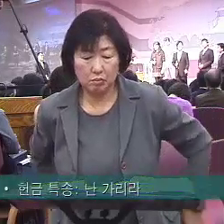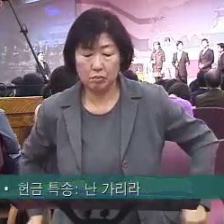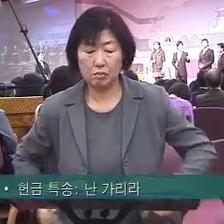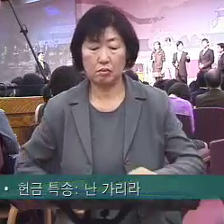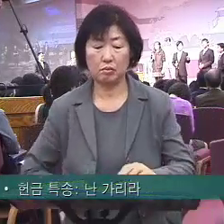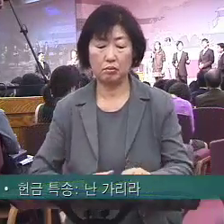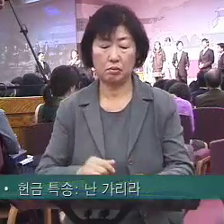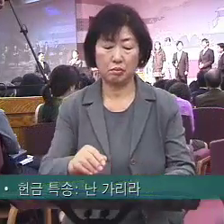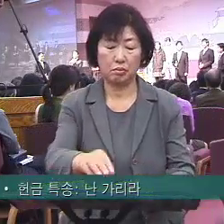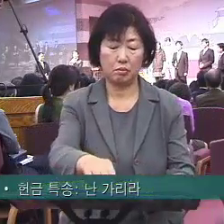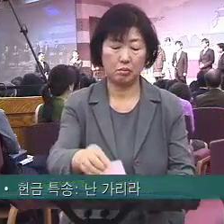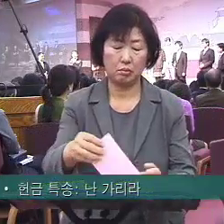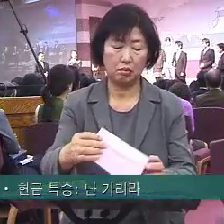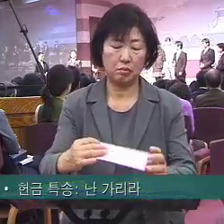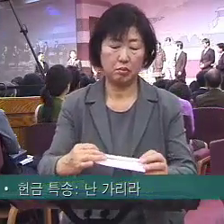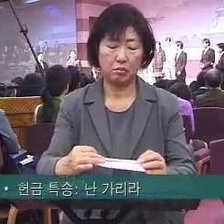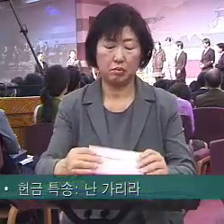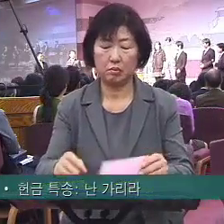드리겠습니다.